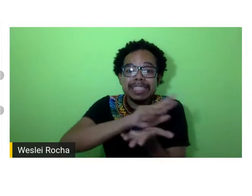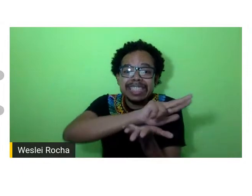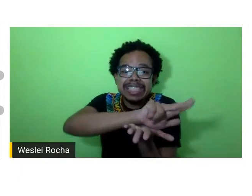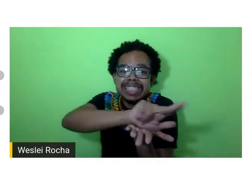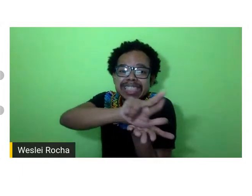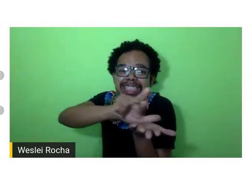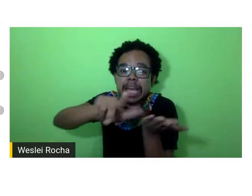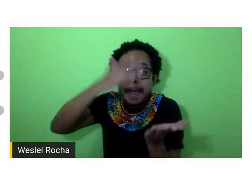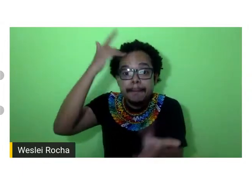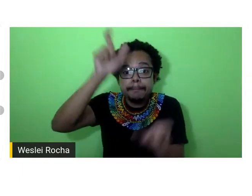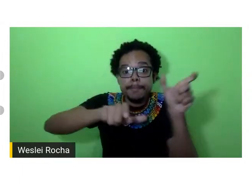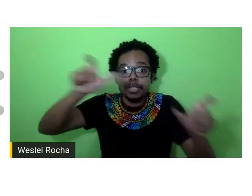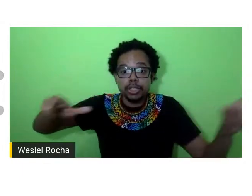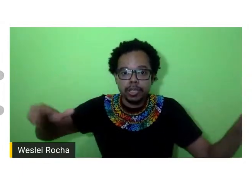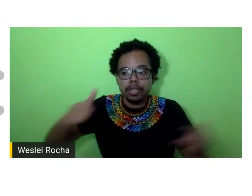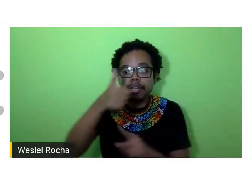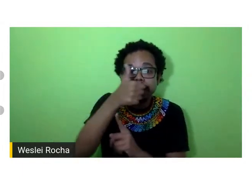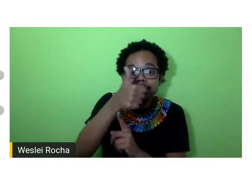E aí